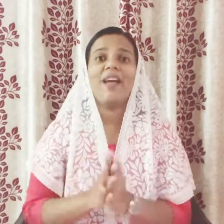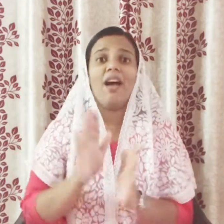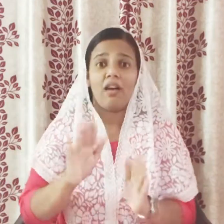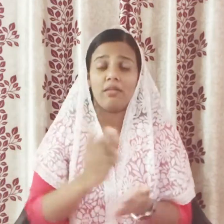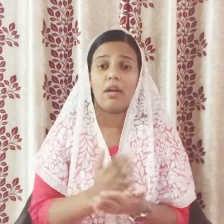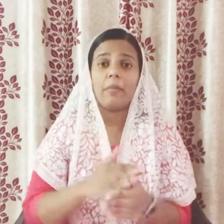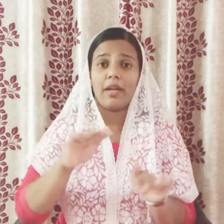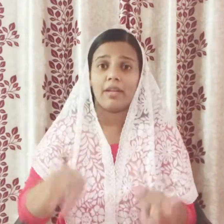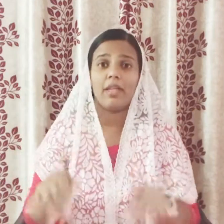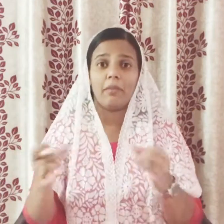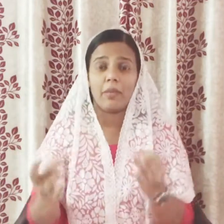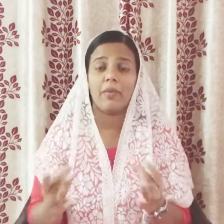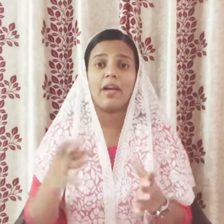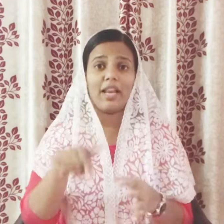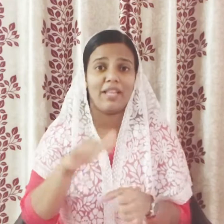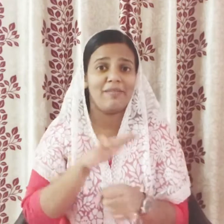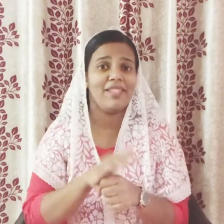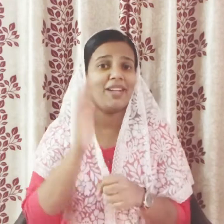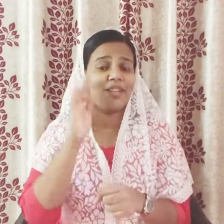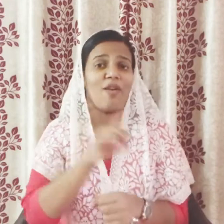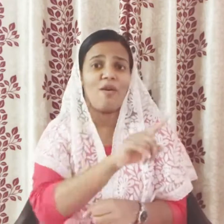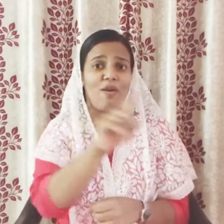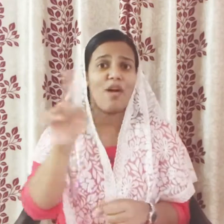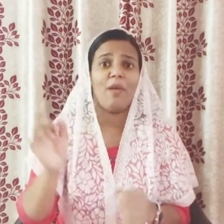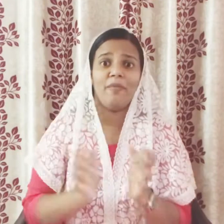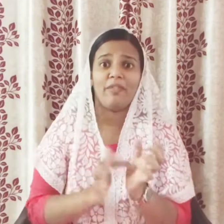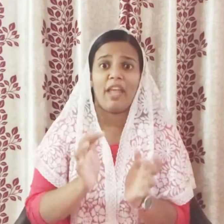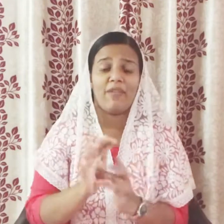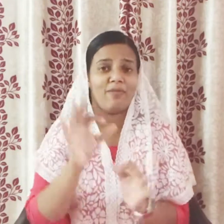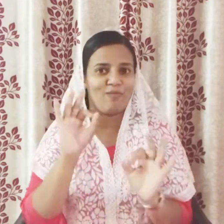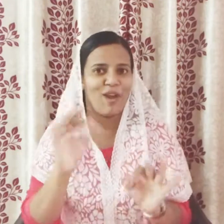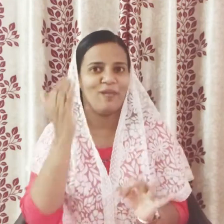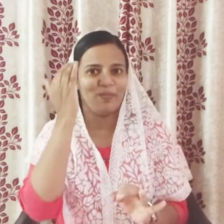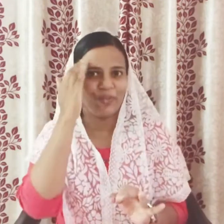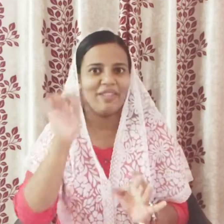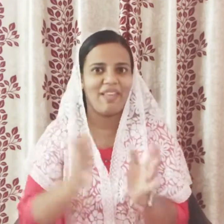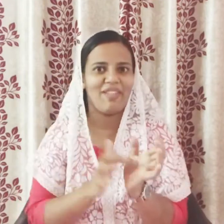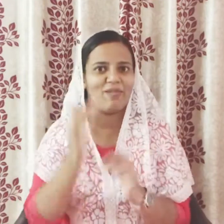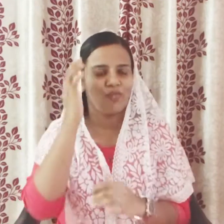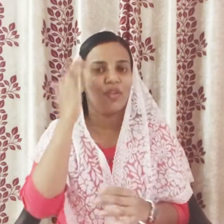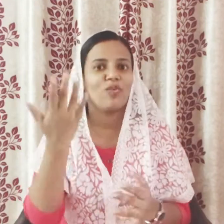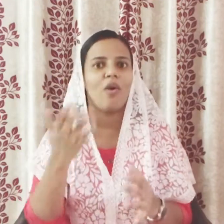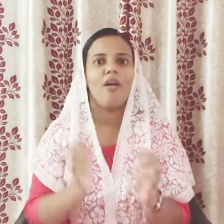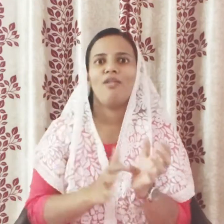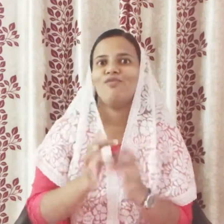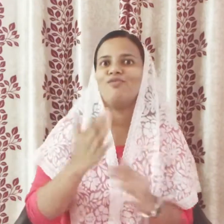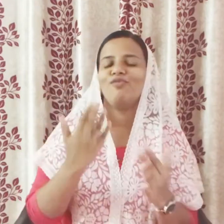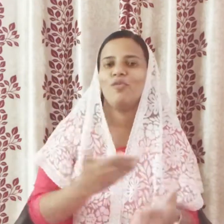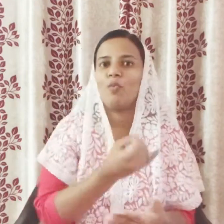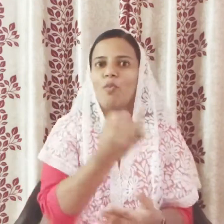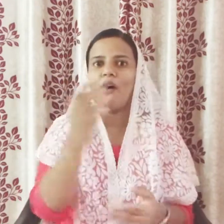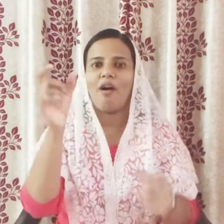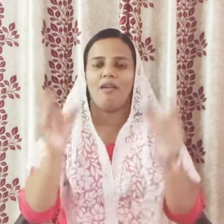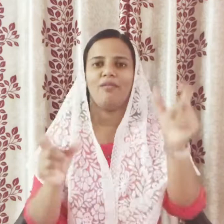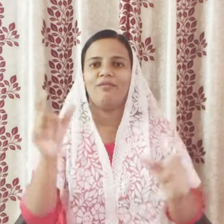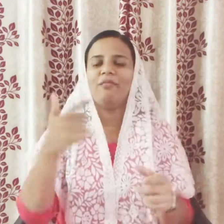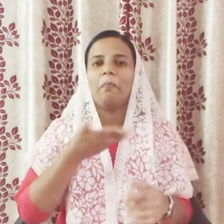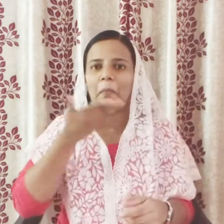അതുകൊണ്ട് ഇന്ന് പ്രഭാത ഈ സന്ദേശം കേൾക്കുന്ന ദൈവമക്കളെ, ആമേൻ, നമ്മൾ ദൈവിക ബുദ്ധിയുള്ളവരായി മാറും. ദൈവിക ബുദ്ധിയുള്ളവർ എന്ത് ചെയ്യും? അനേകരെ